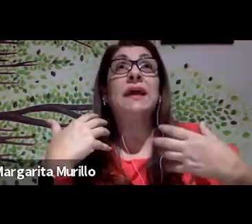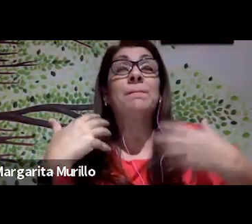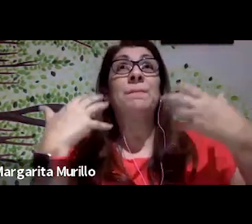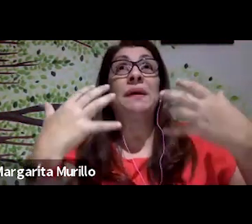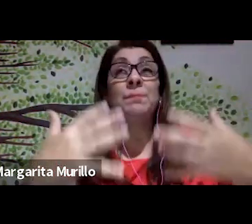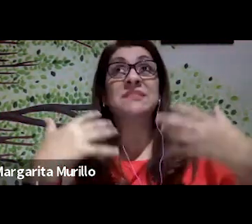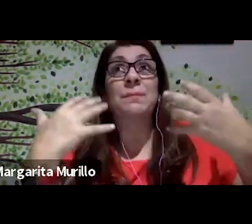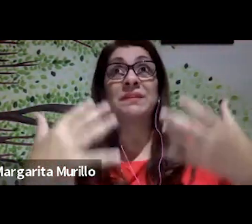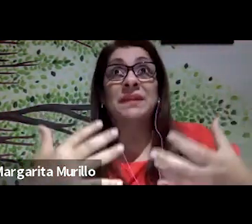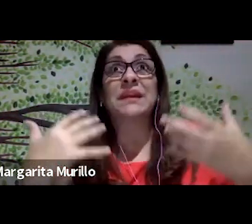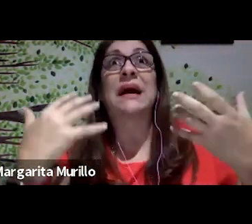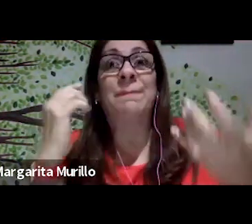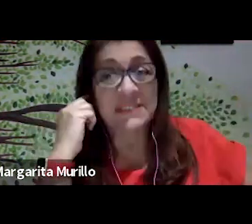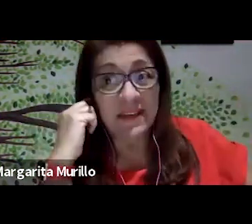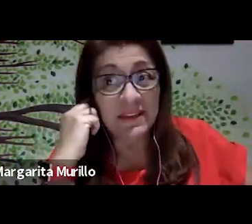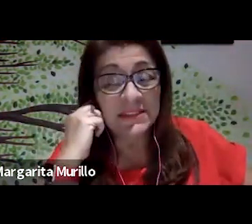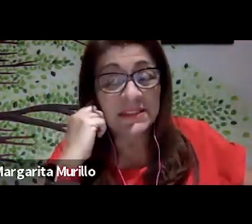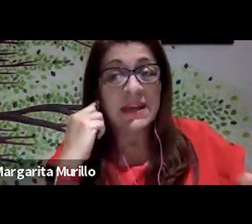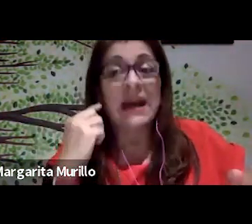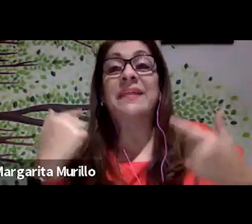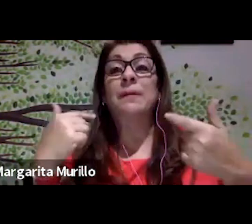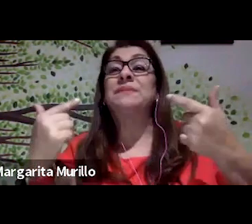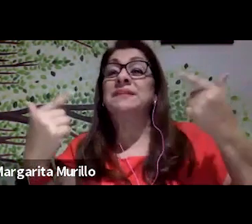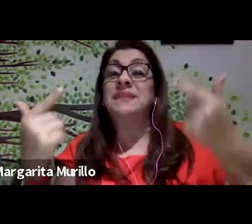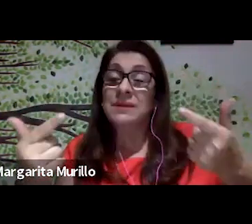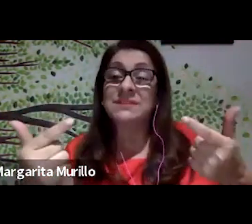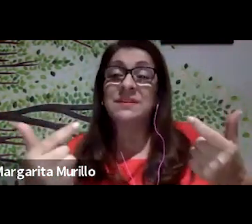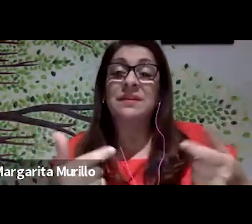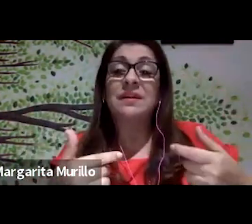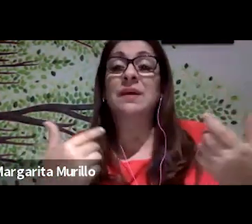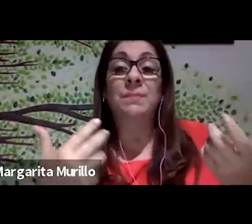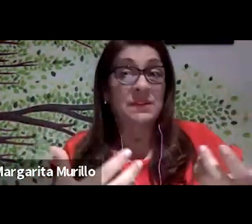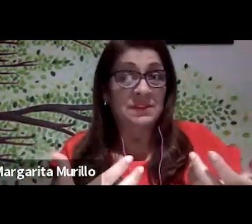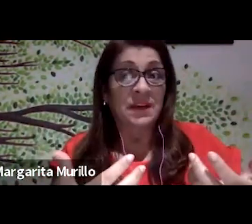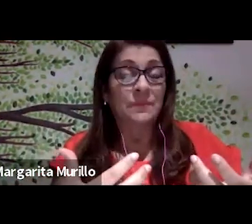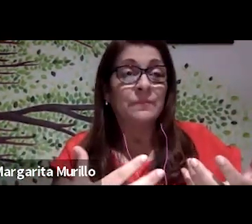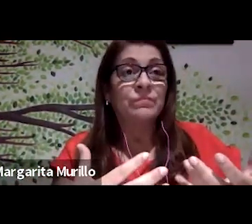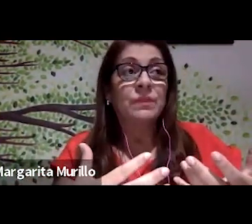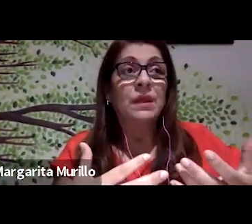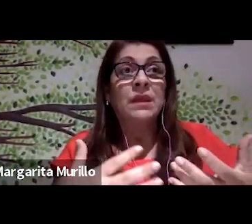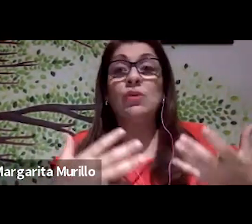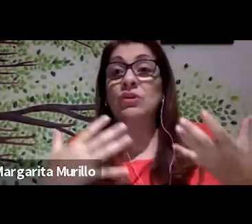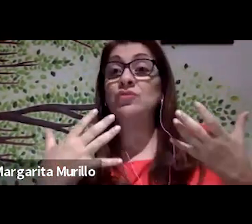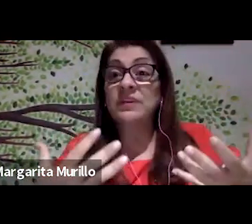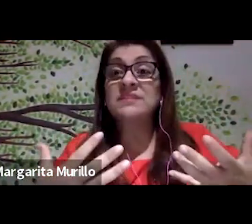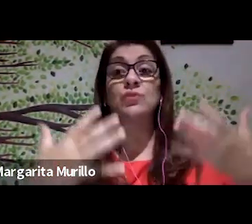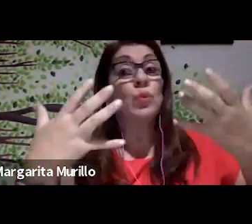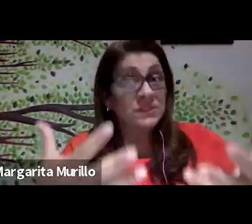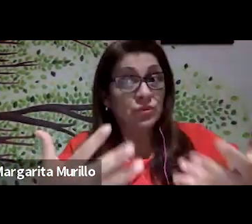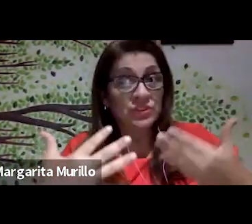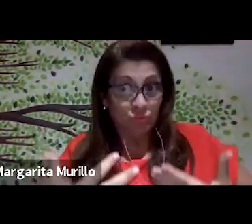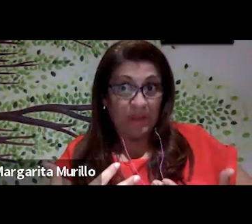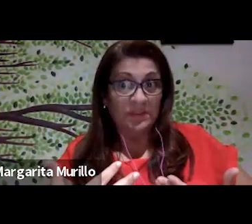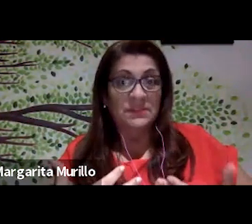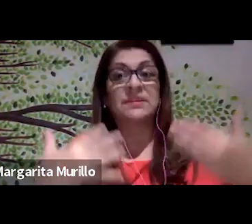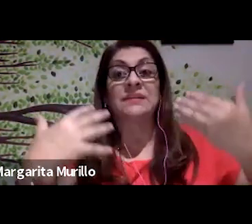te empiezas a perder capacidades adaptativas y de aprendizaje y lo que sucede es que